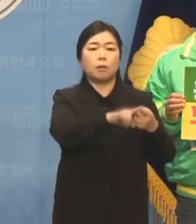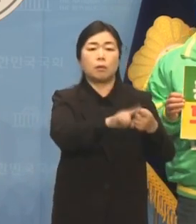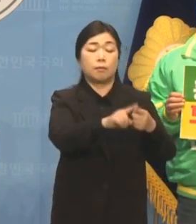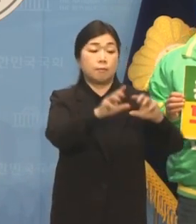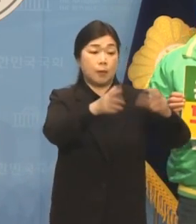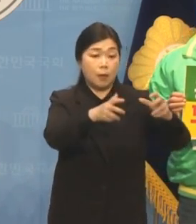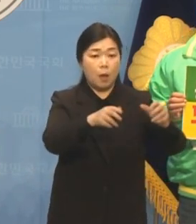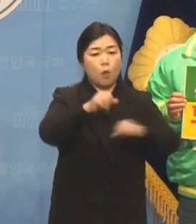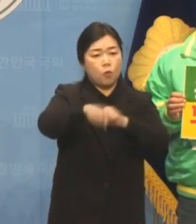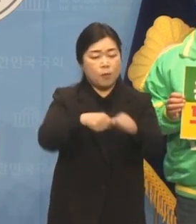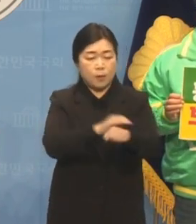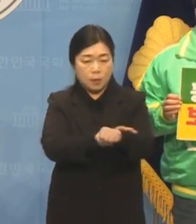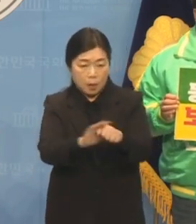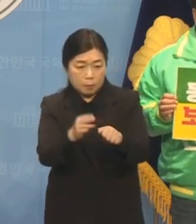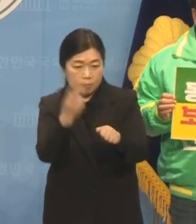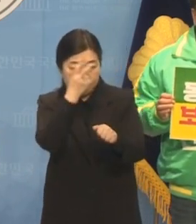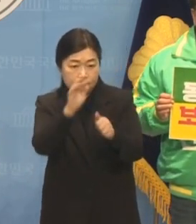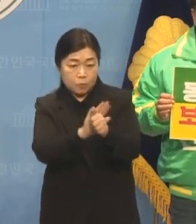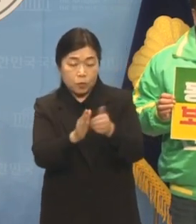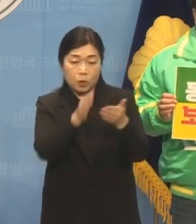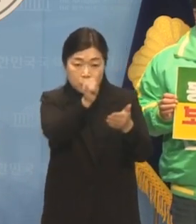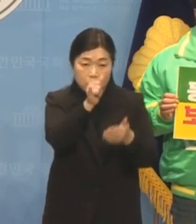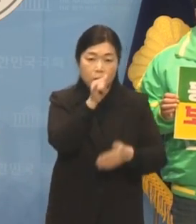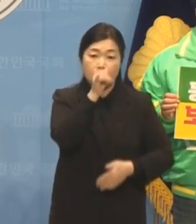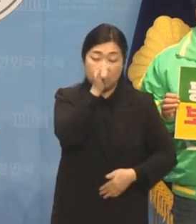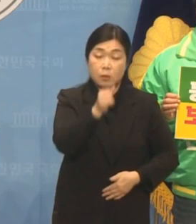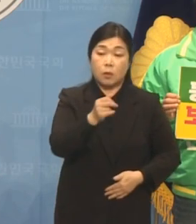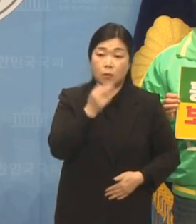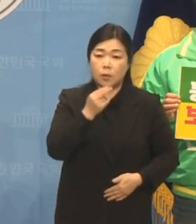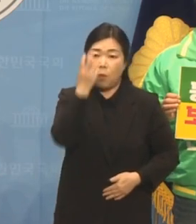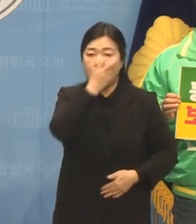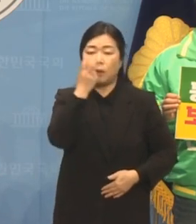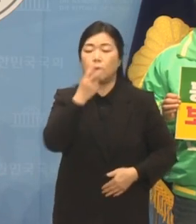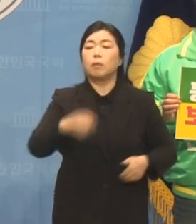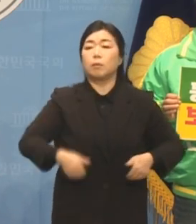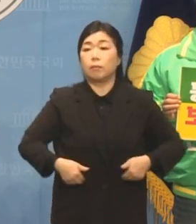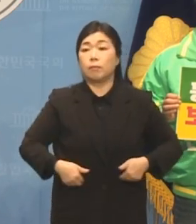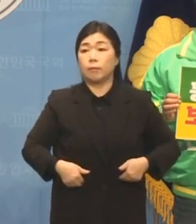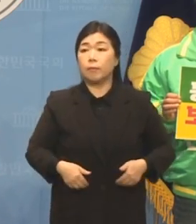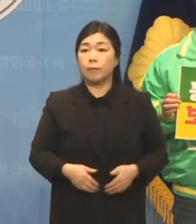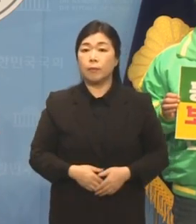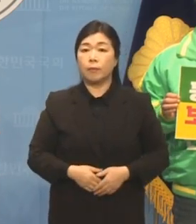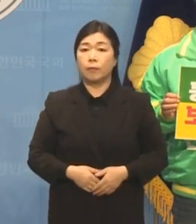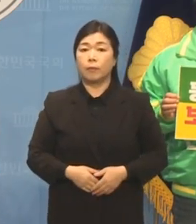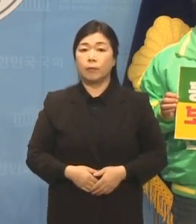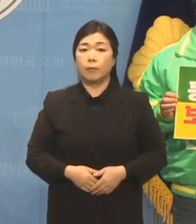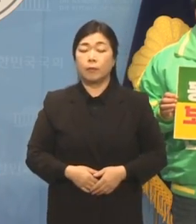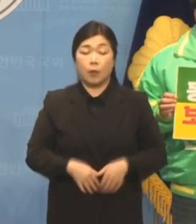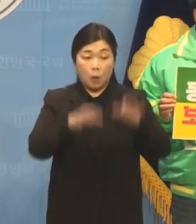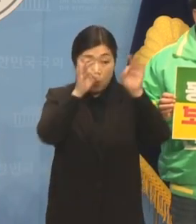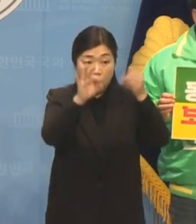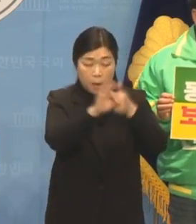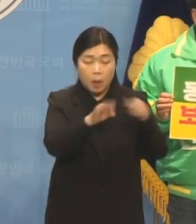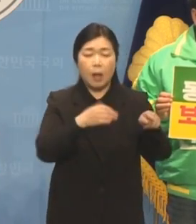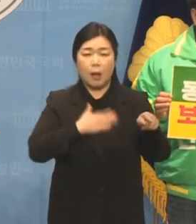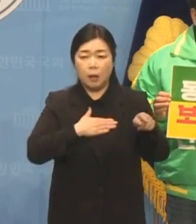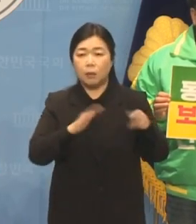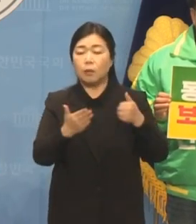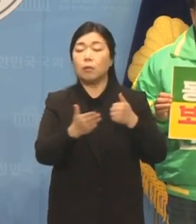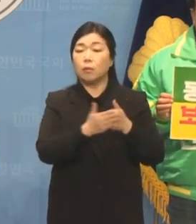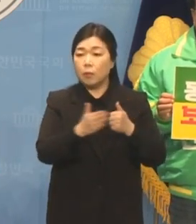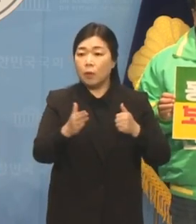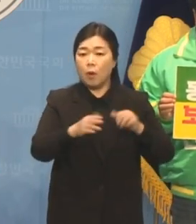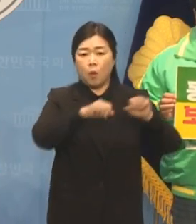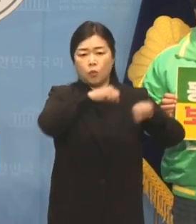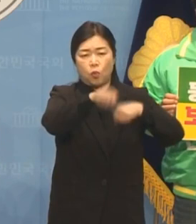나라에서 동물을 어떻게 대하고 있는지를 보면 알 수 있다 이렇게 얘기한 말이거든요. 그 말은 동물을